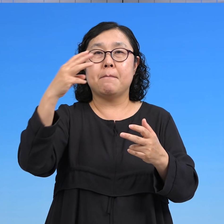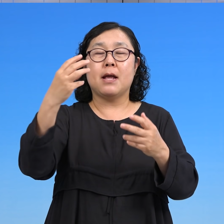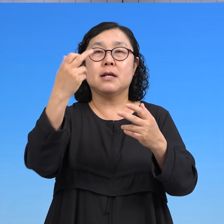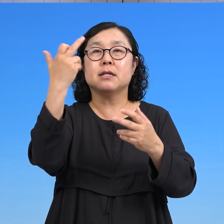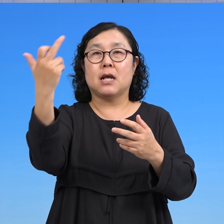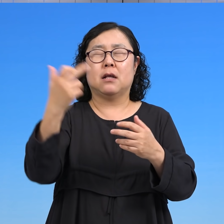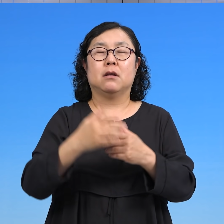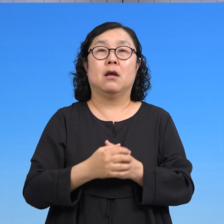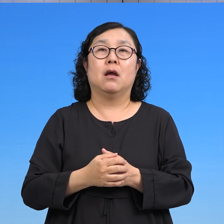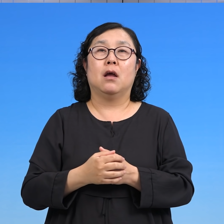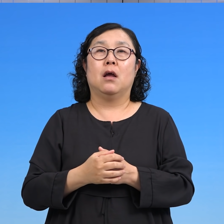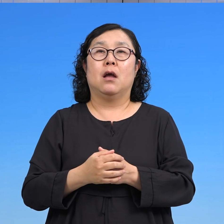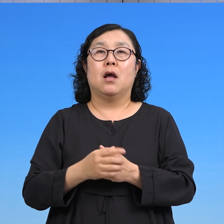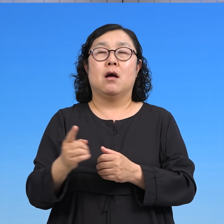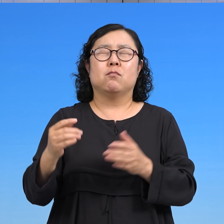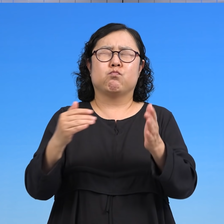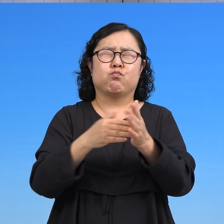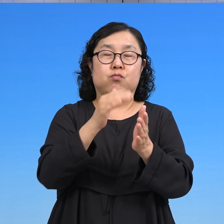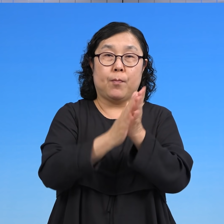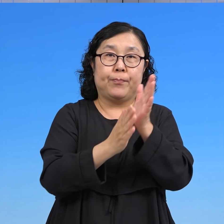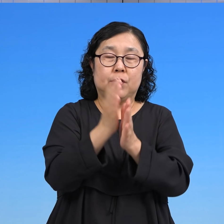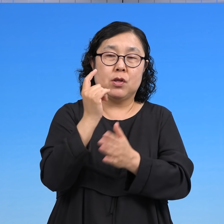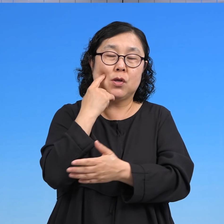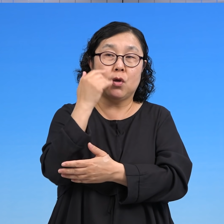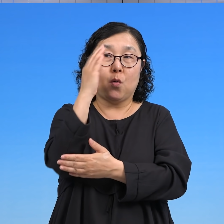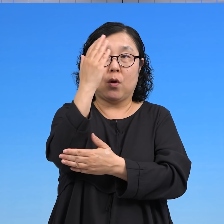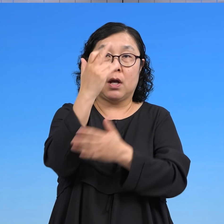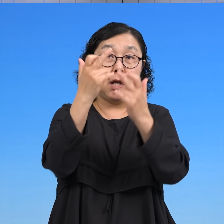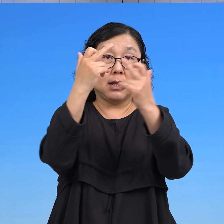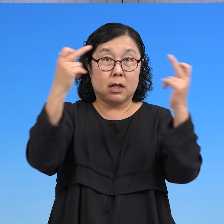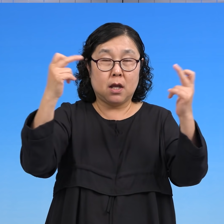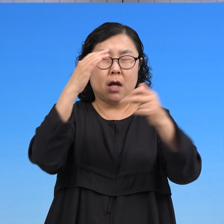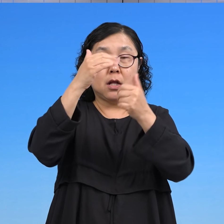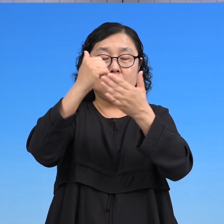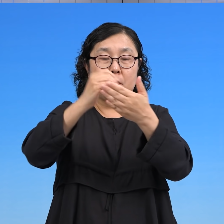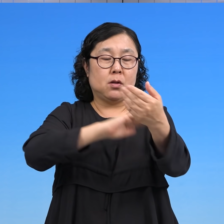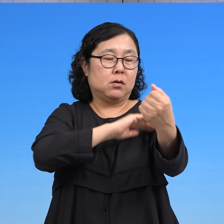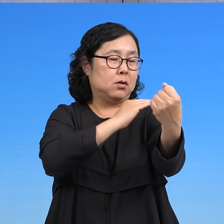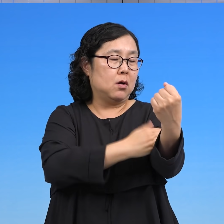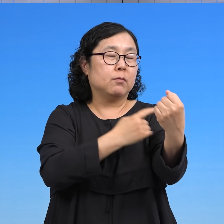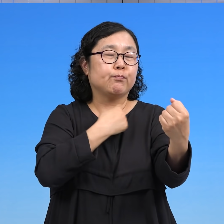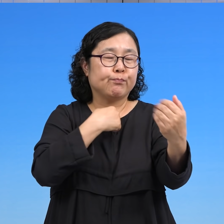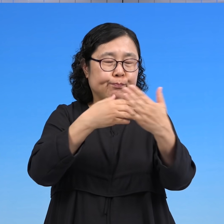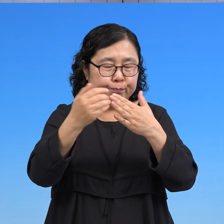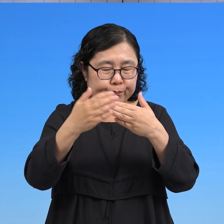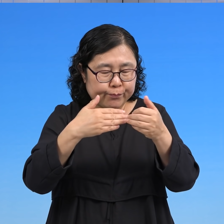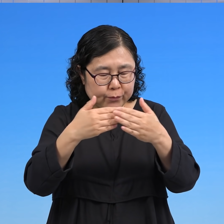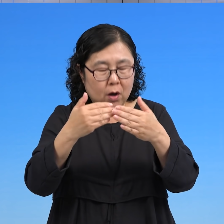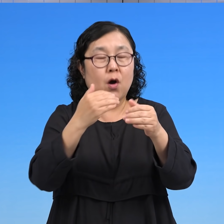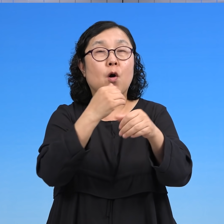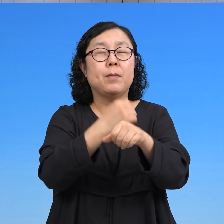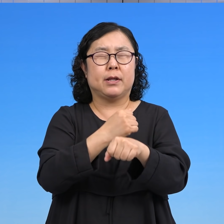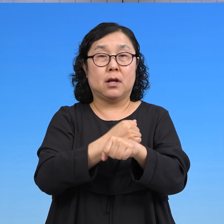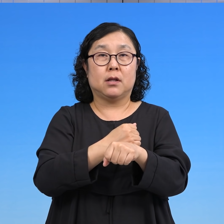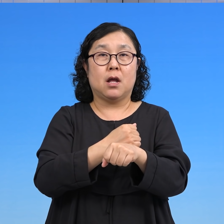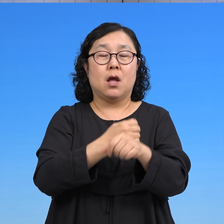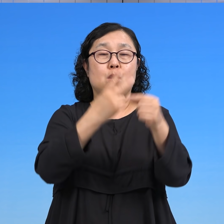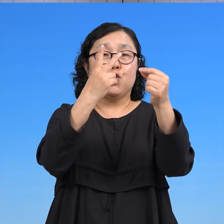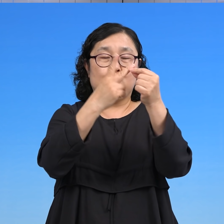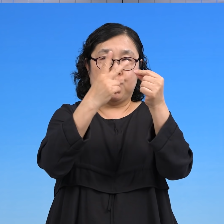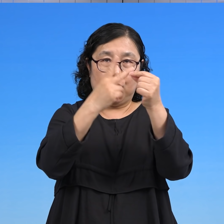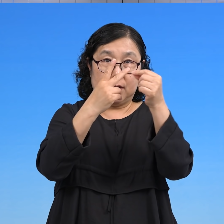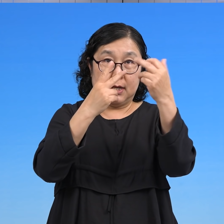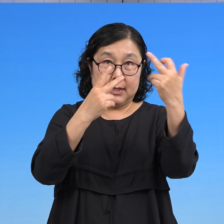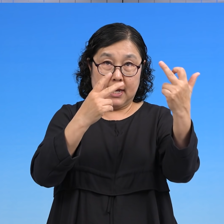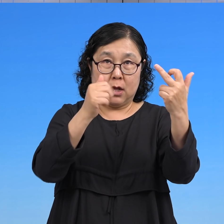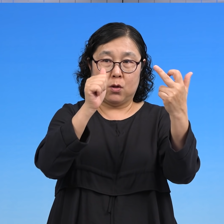엘리야에게 있어서 갈멜산은 무한 영광의 산이에요. 하나님의 능력을 경험한 산입니다. 여기에 반해가지고